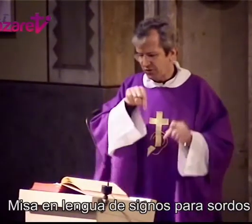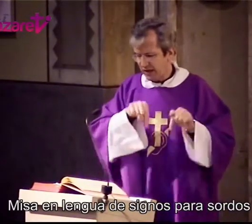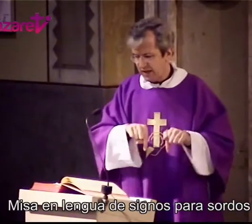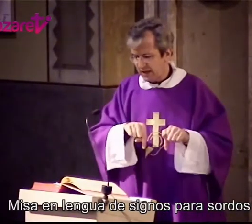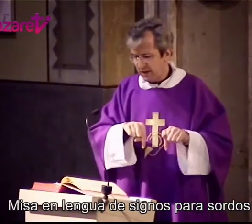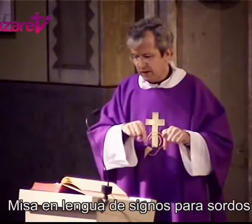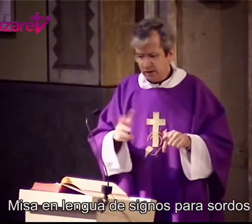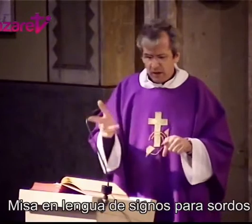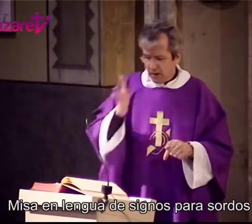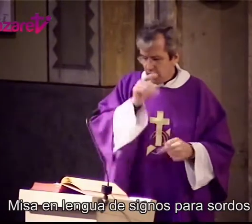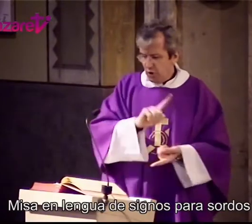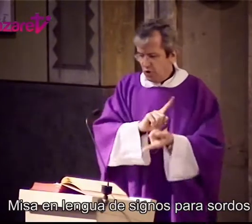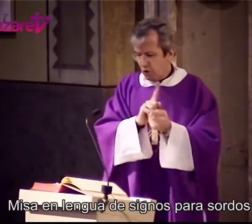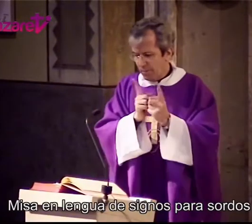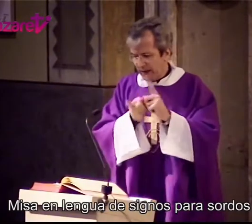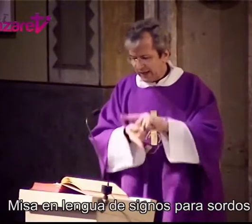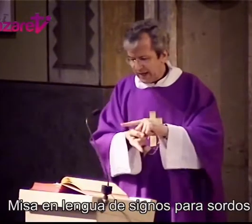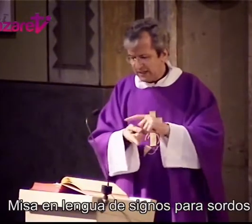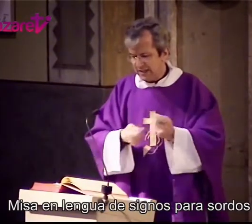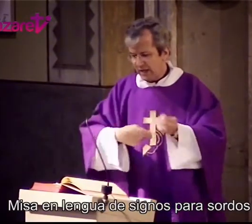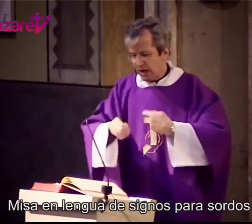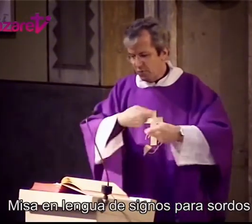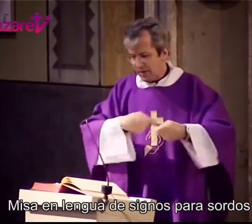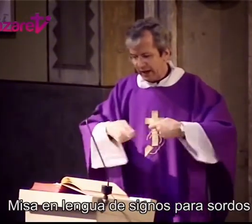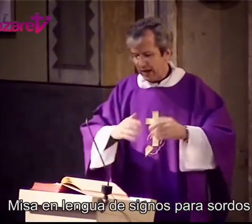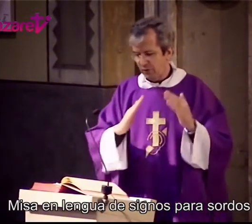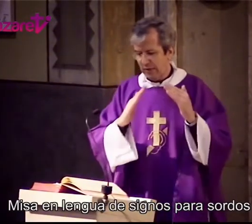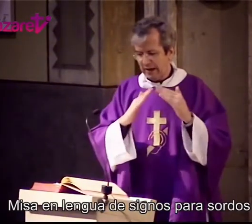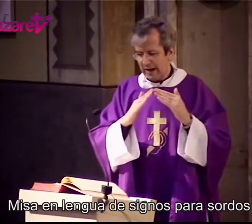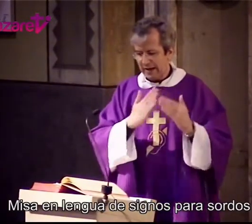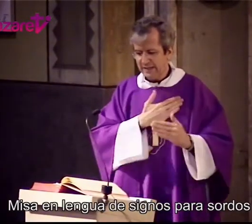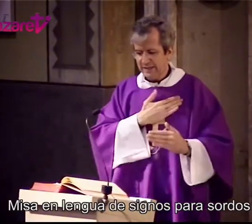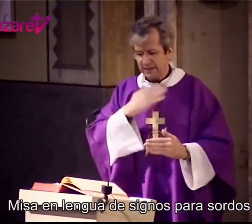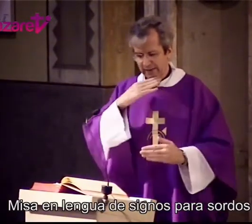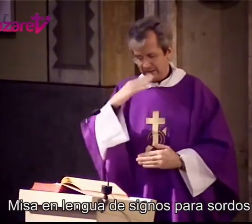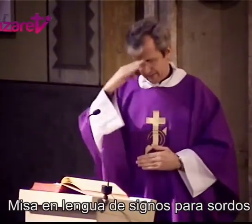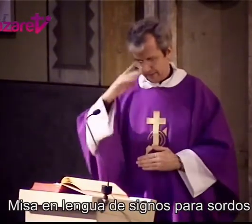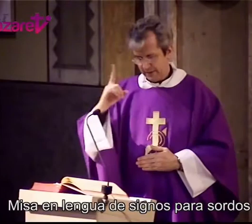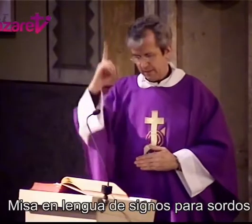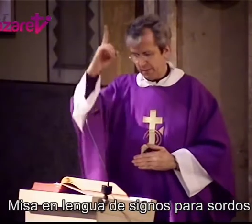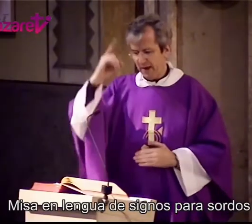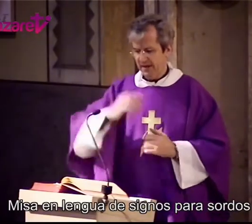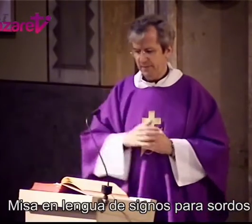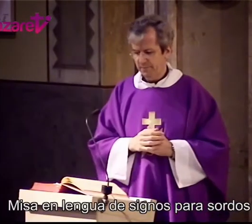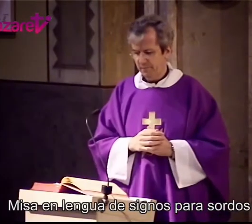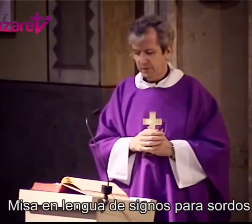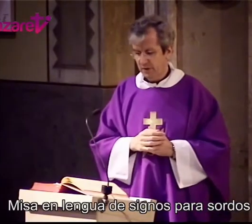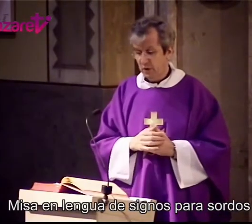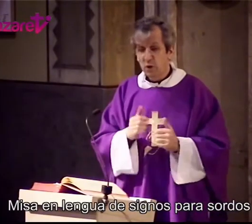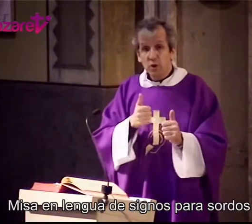aquí. No convirtáis en un mercado la casa de mi Padre».